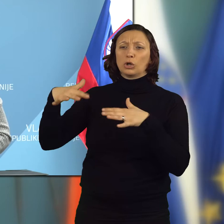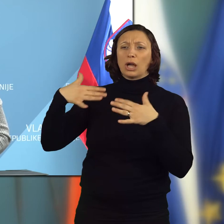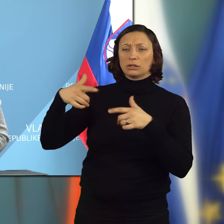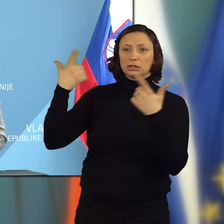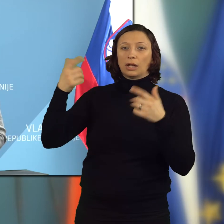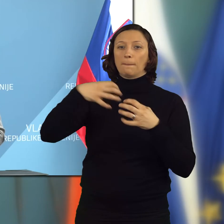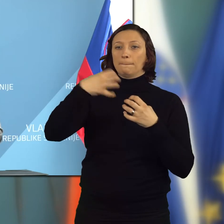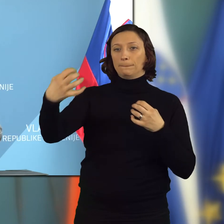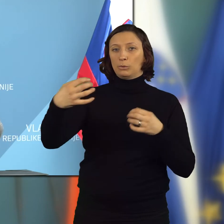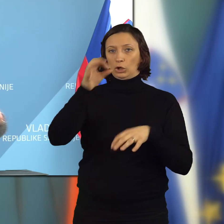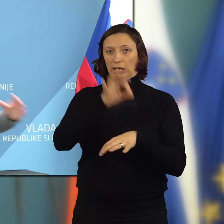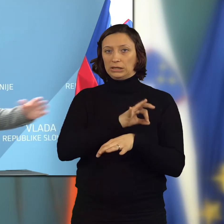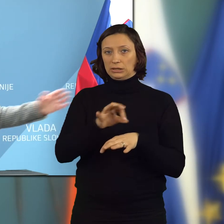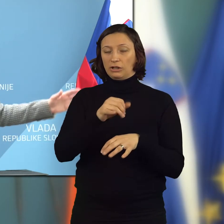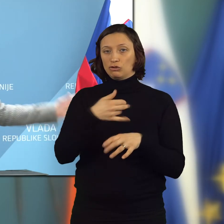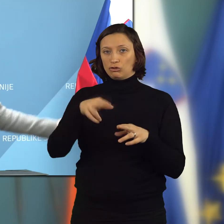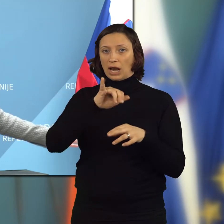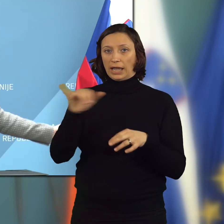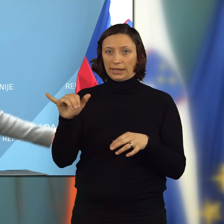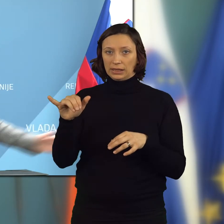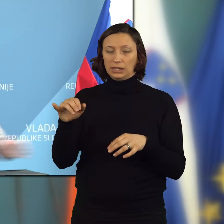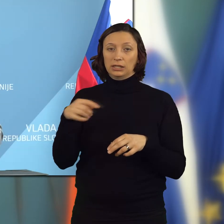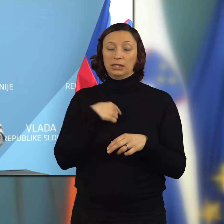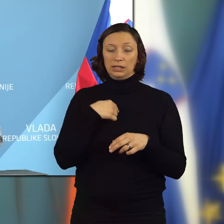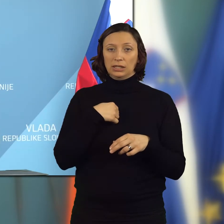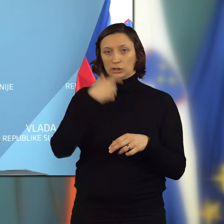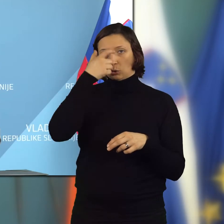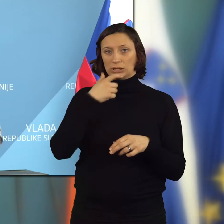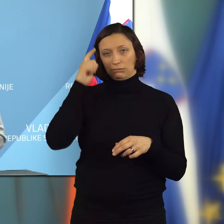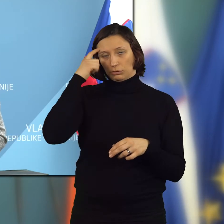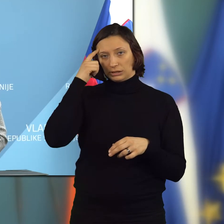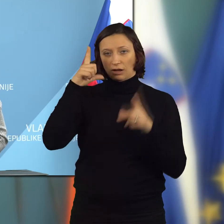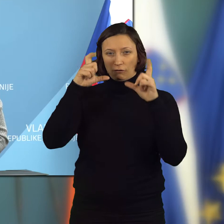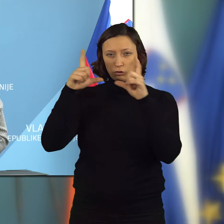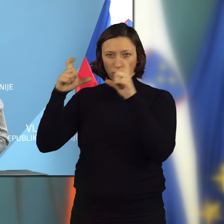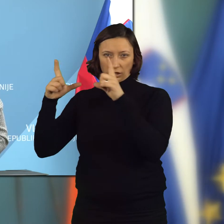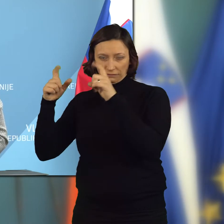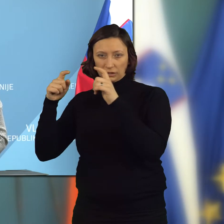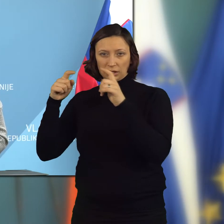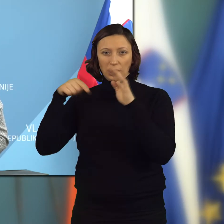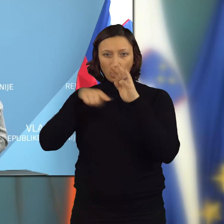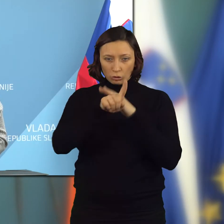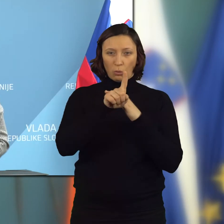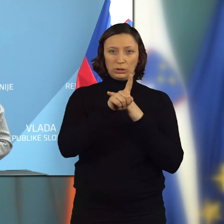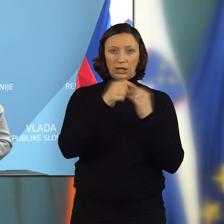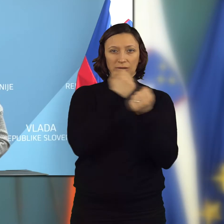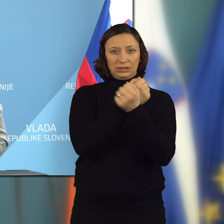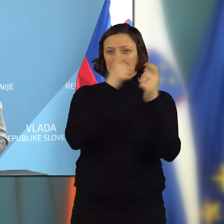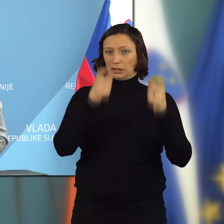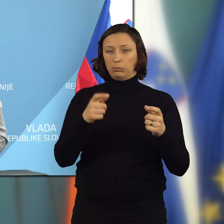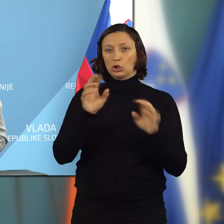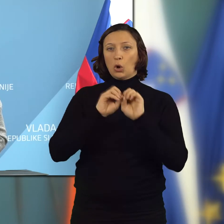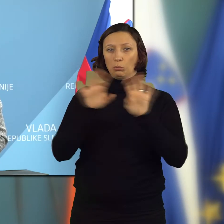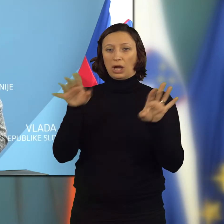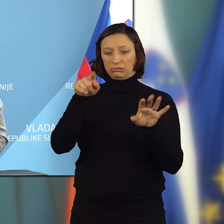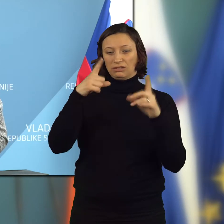so mi pojasnili, da ta projekt traja že par let. Zagotovo pa sama osebno menim, da fotografiranje